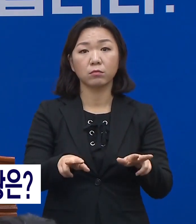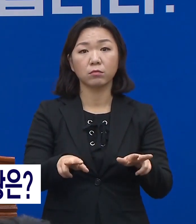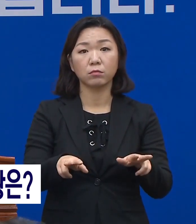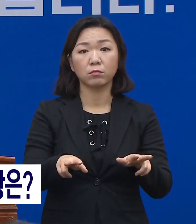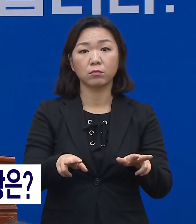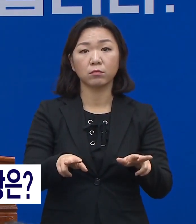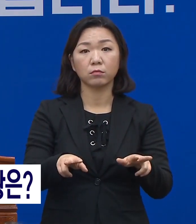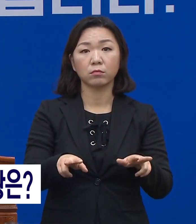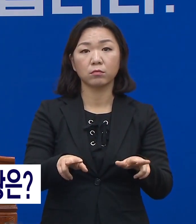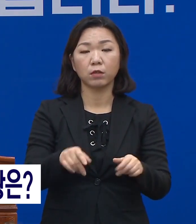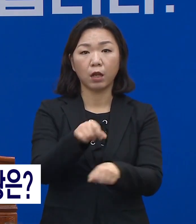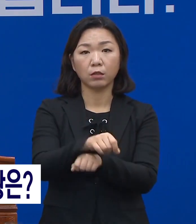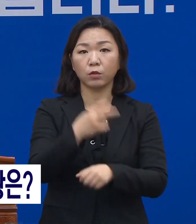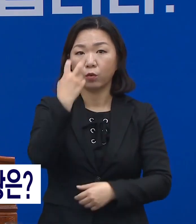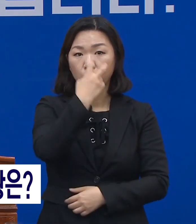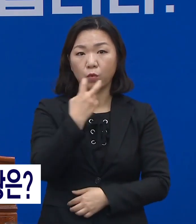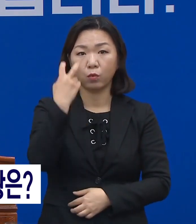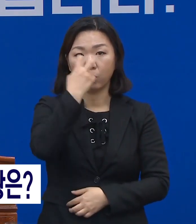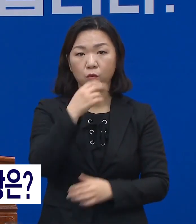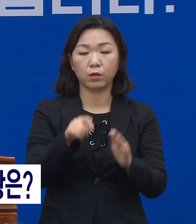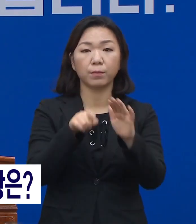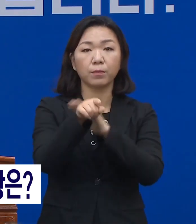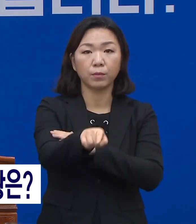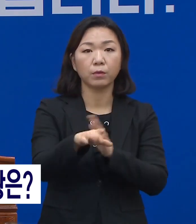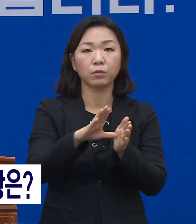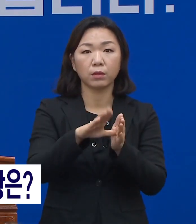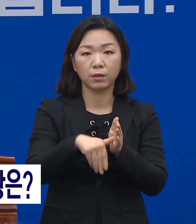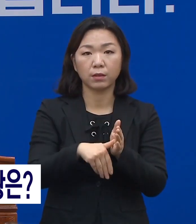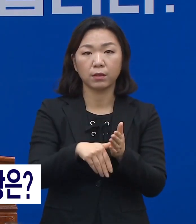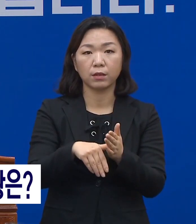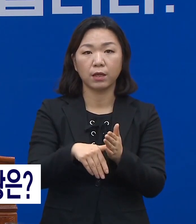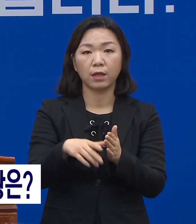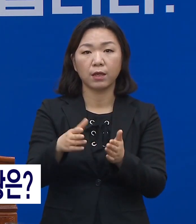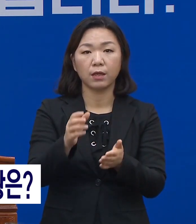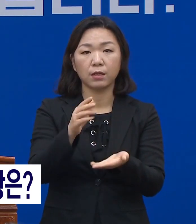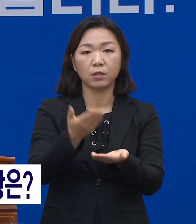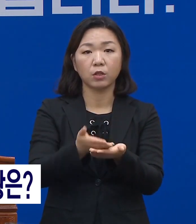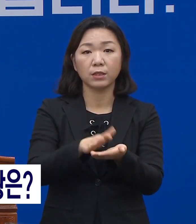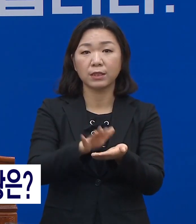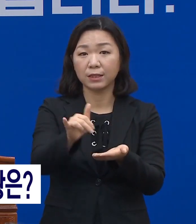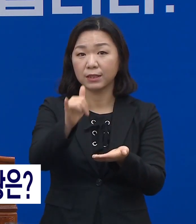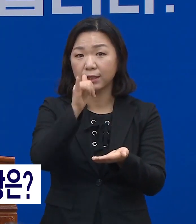저희들이 행정조사를 나갔을 때 설치되어 있었던